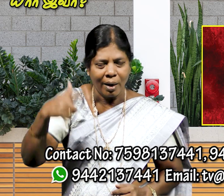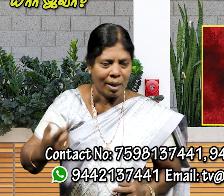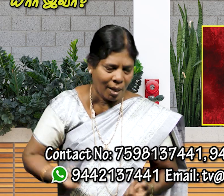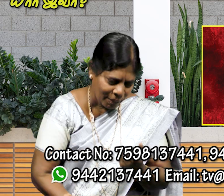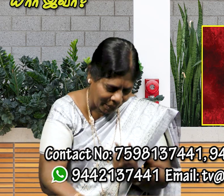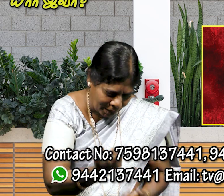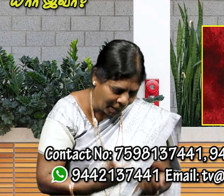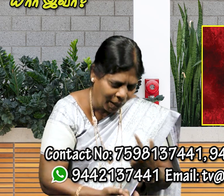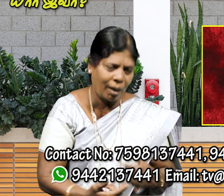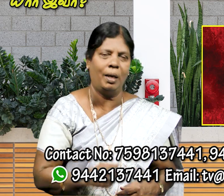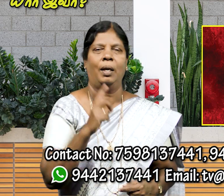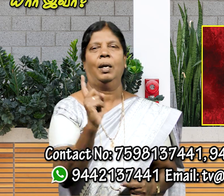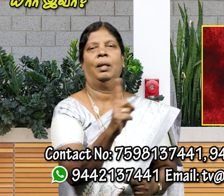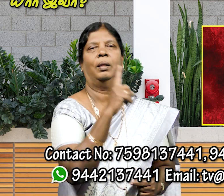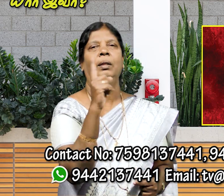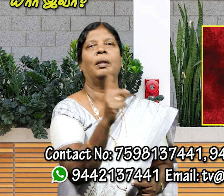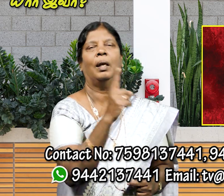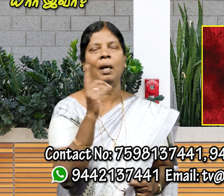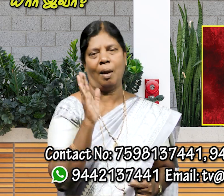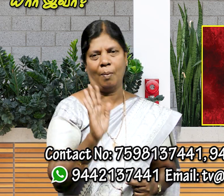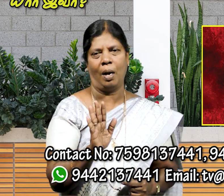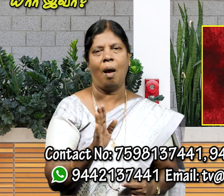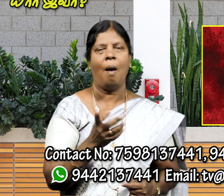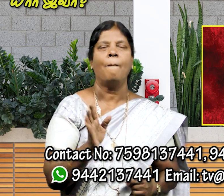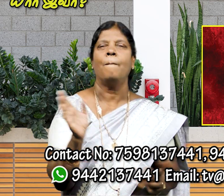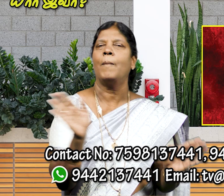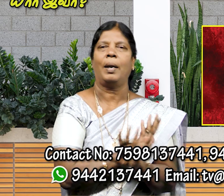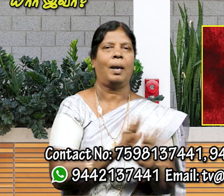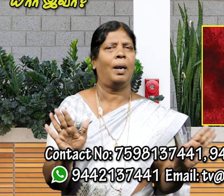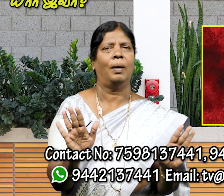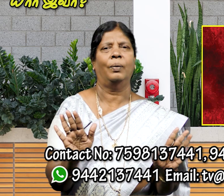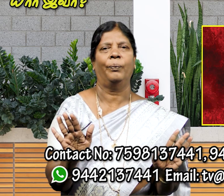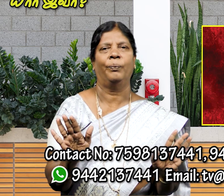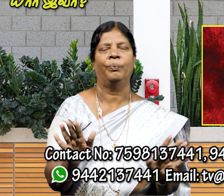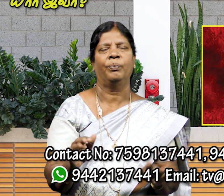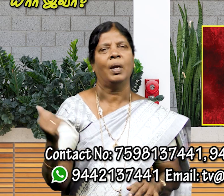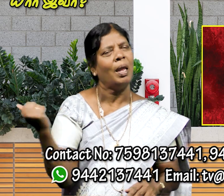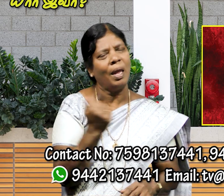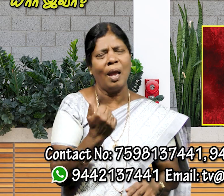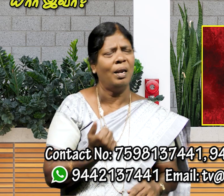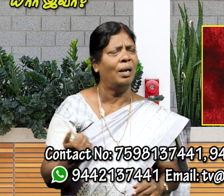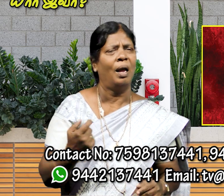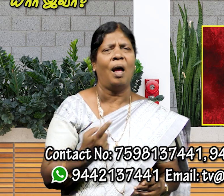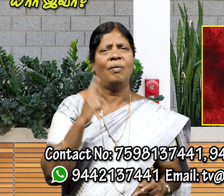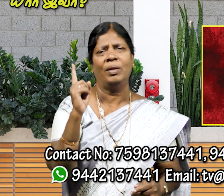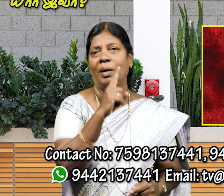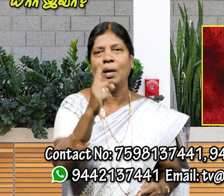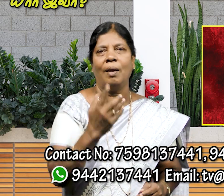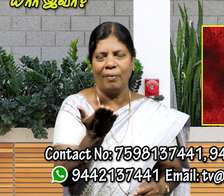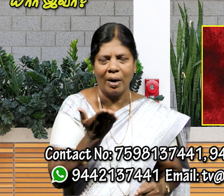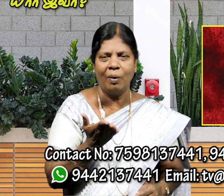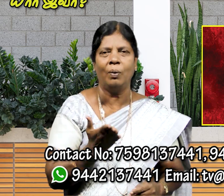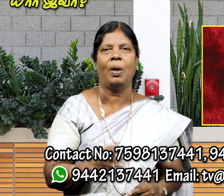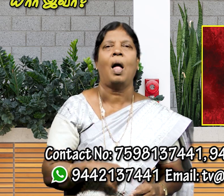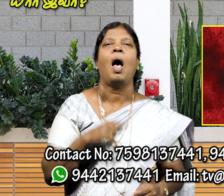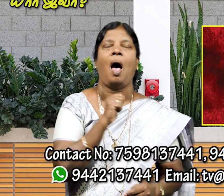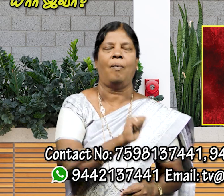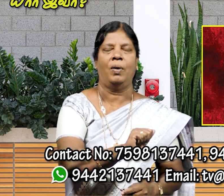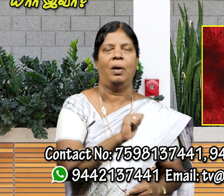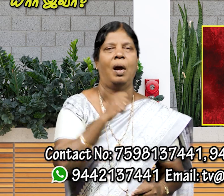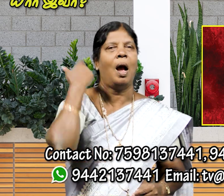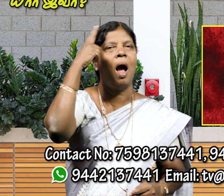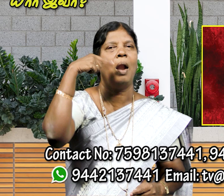ஆட்டை தேடி அவன் திரிவானா? அப்படி திரிய மாட்டானா? ஏன் திரிகிறான்? அந்த